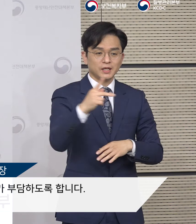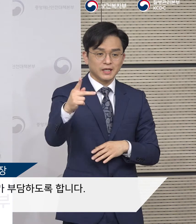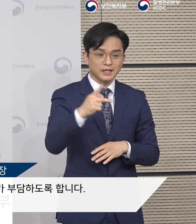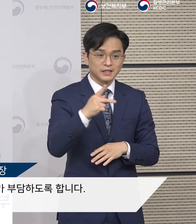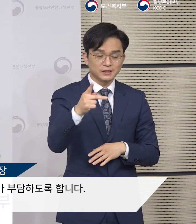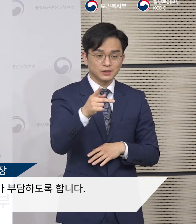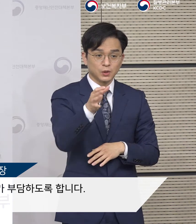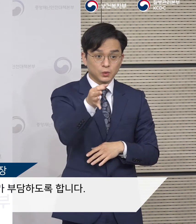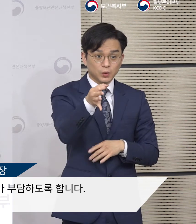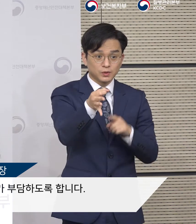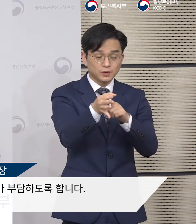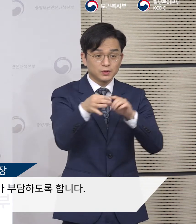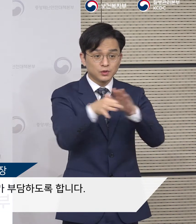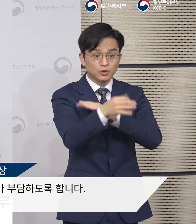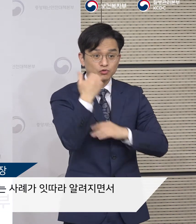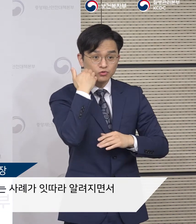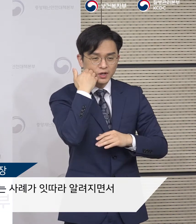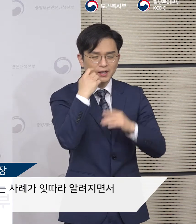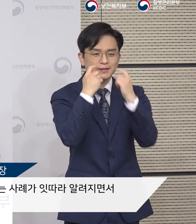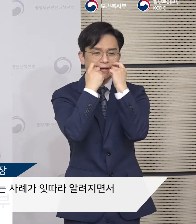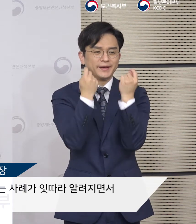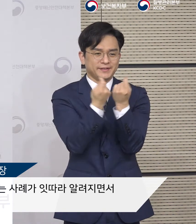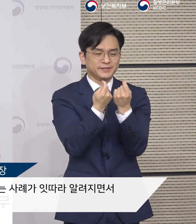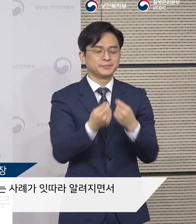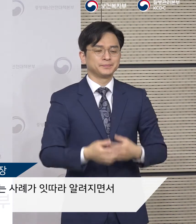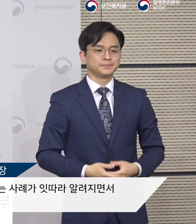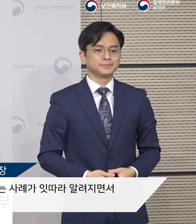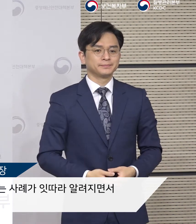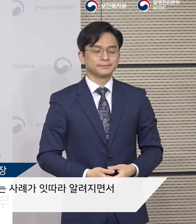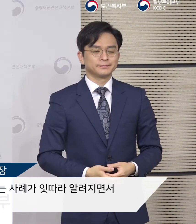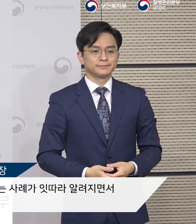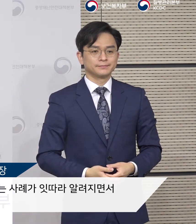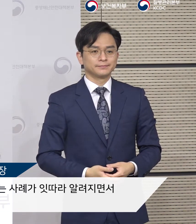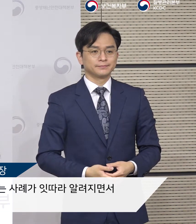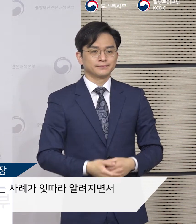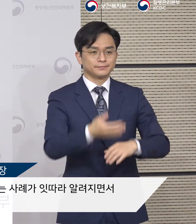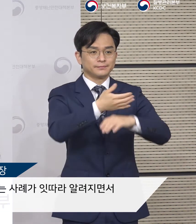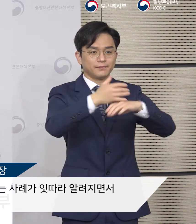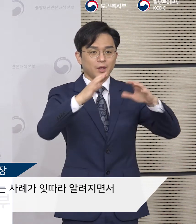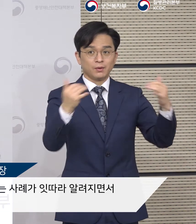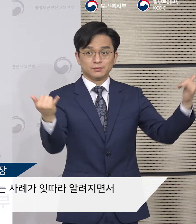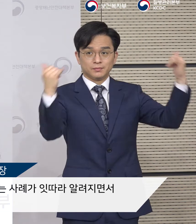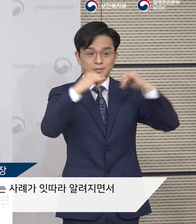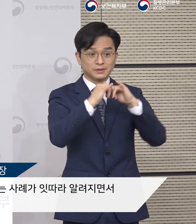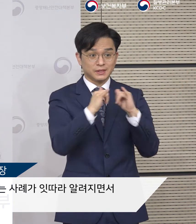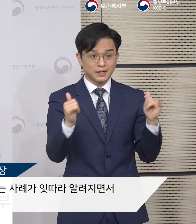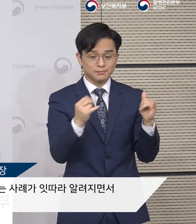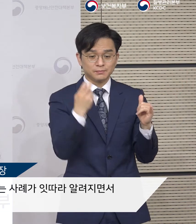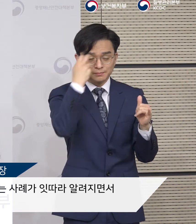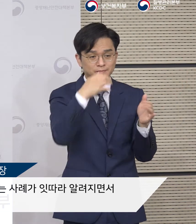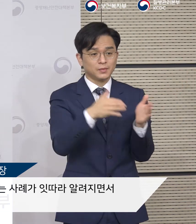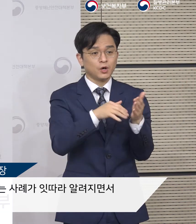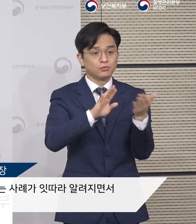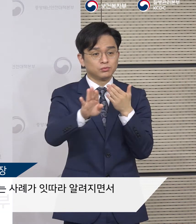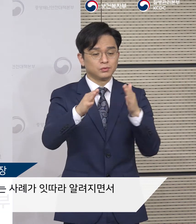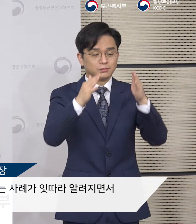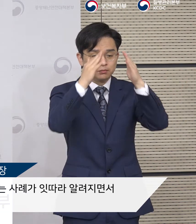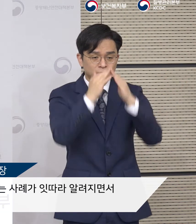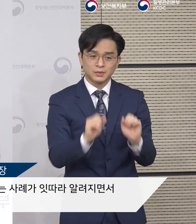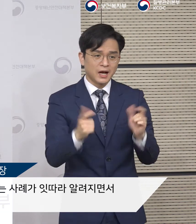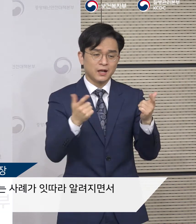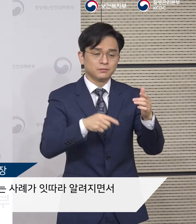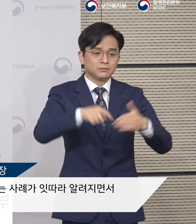이용자가 부담하도록 합니다. 최근 해외 입국자 등이 자가격리를 지키지 않는 사례가 잇따라